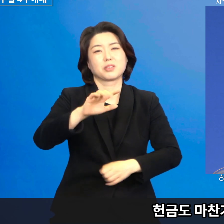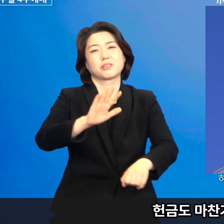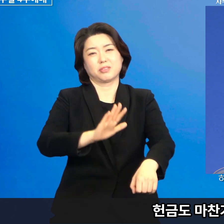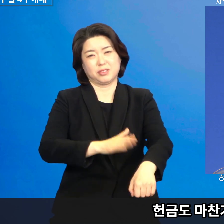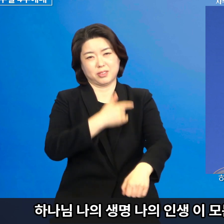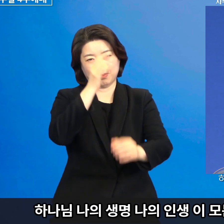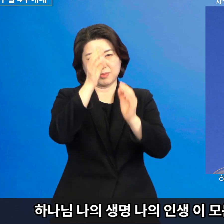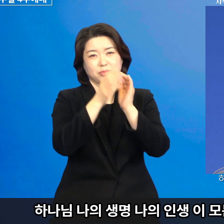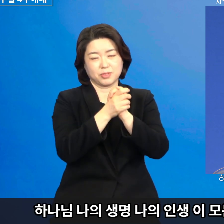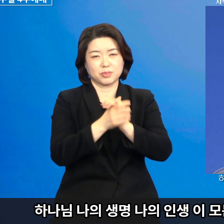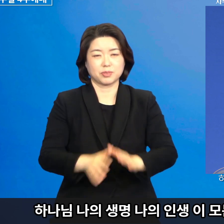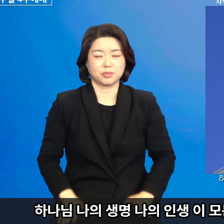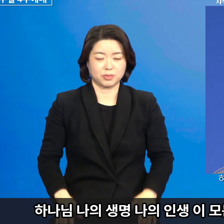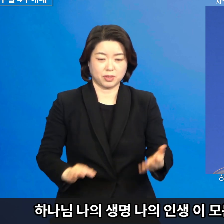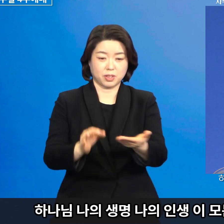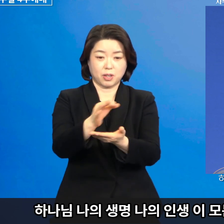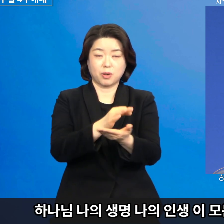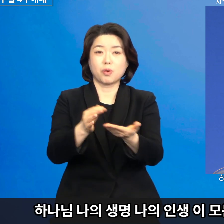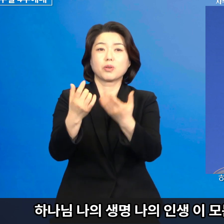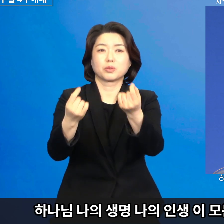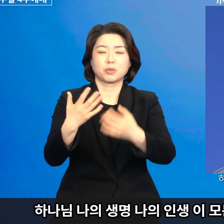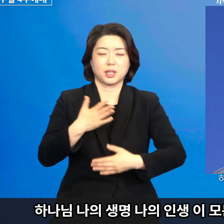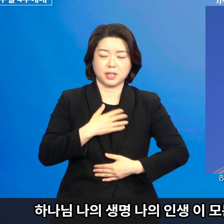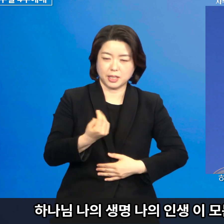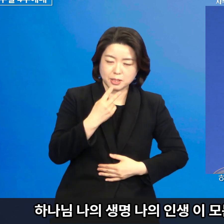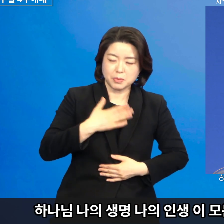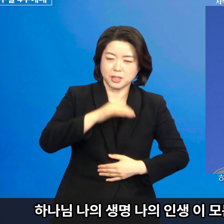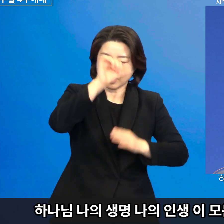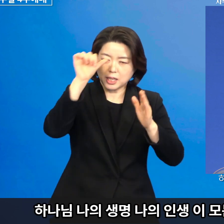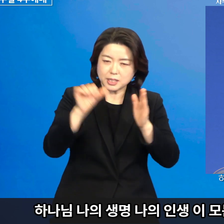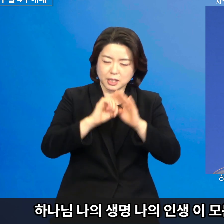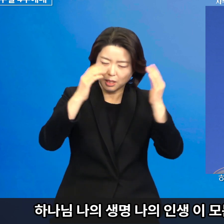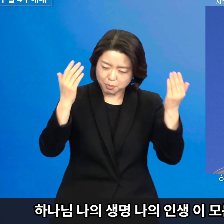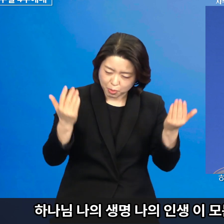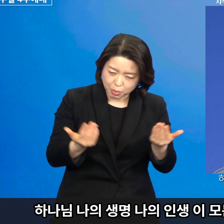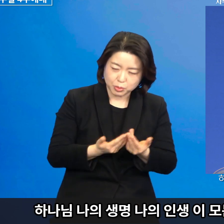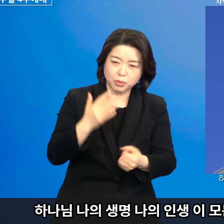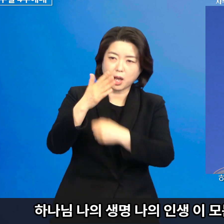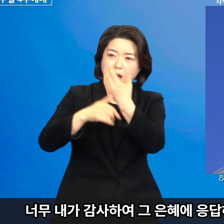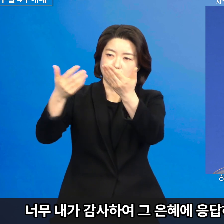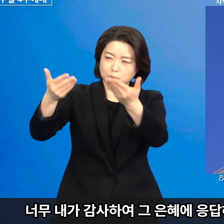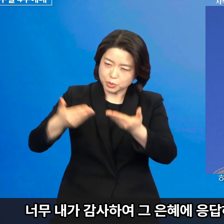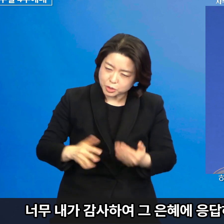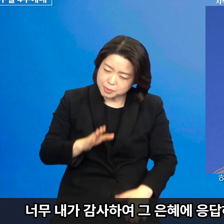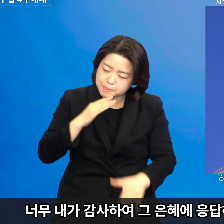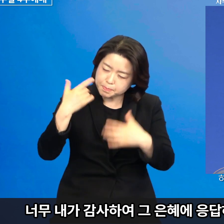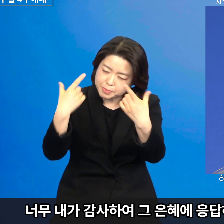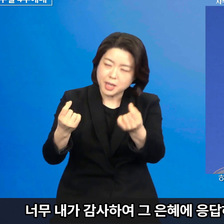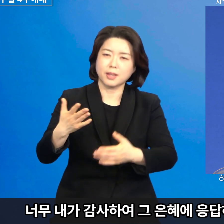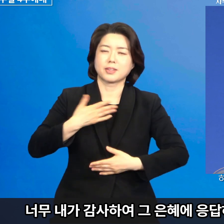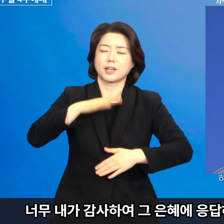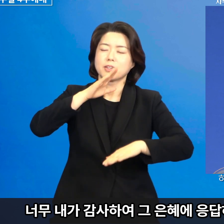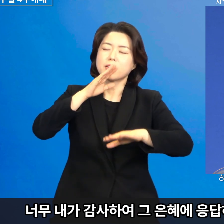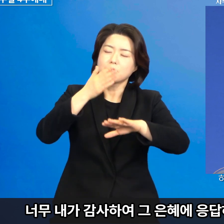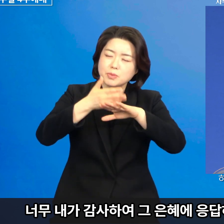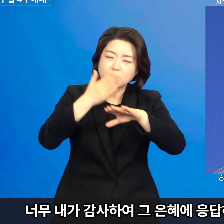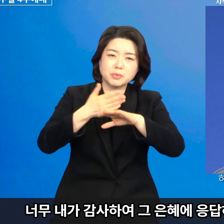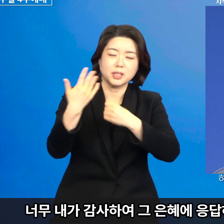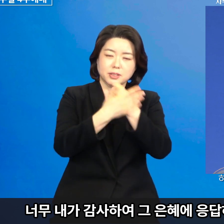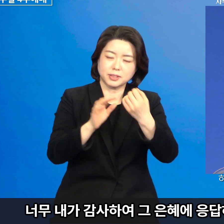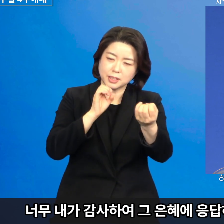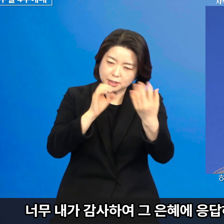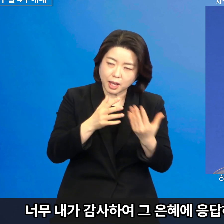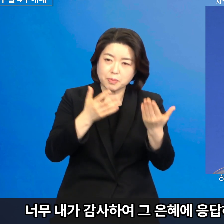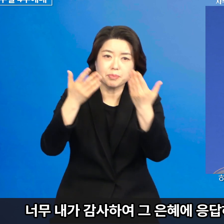헌금도 마찬가지입니다. 하나님, 나의 생명, 나의 인생, 내 모든 것이 하나님이 주신 것입니다. 너무 내가 감사하여 그 은혜에